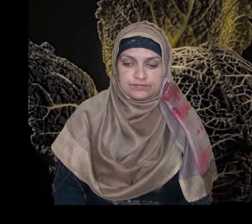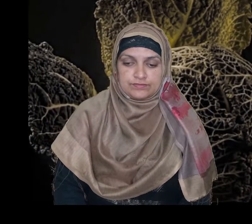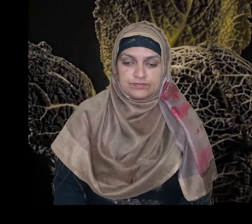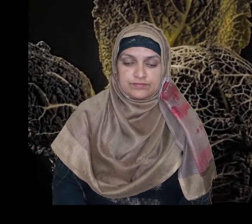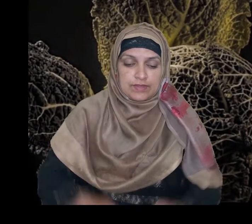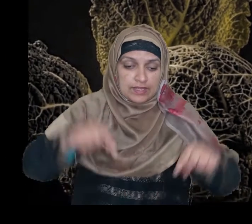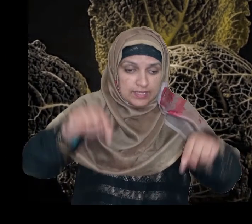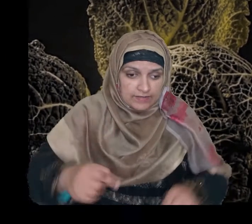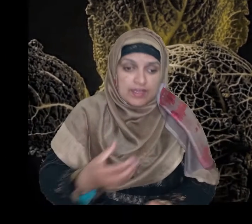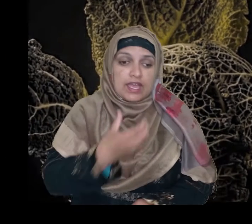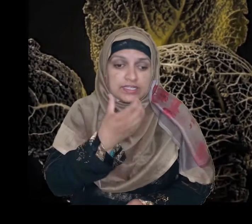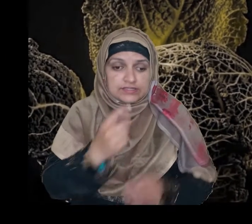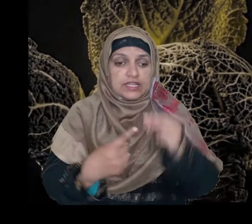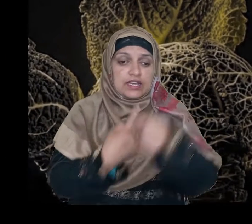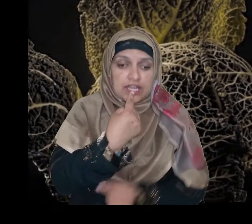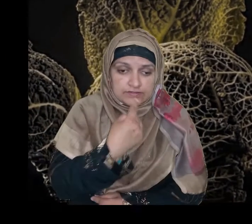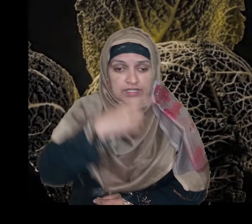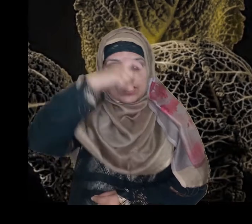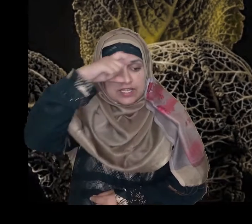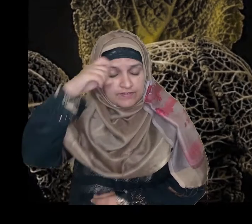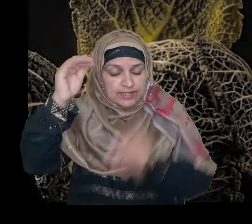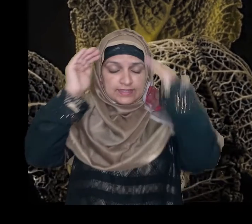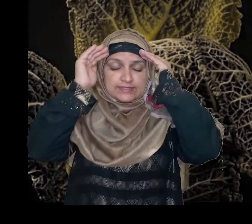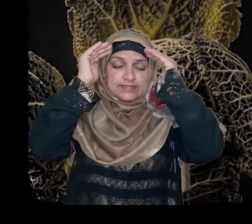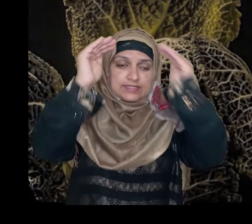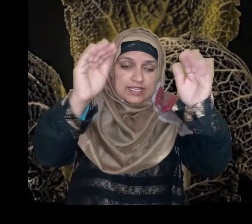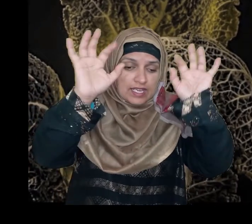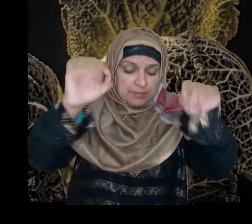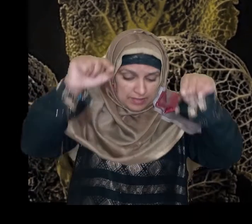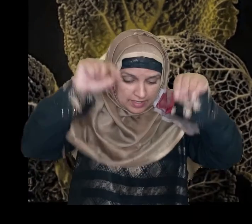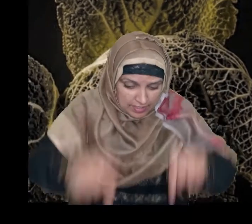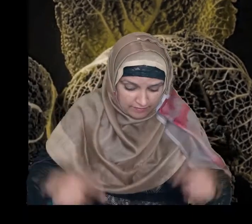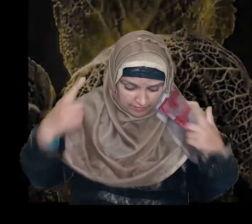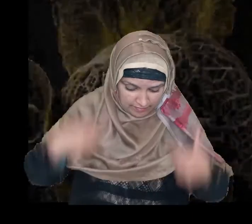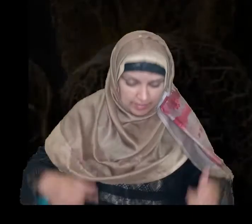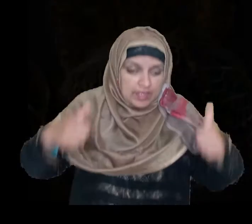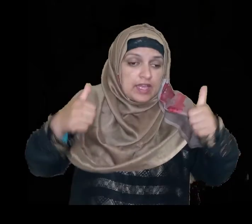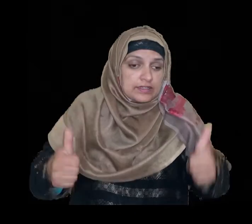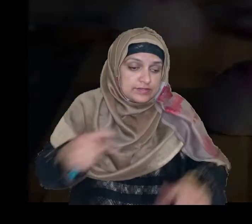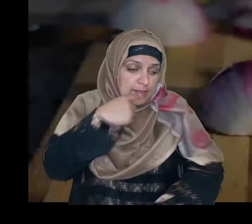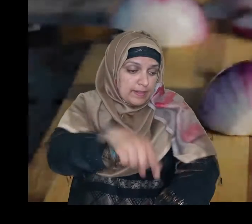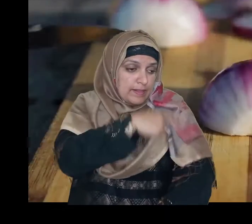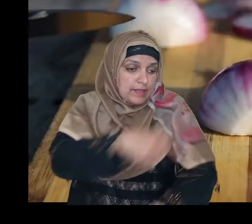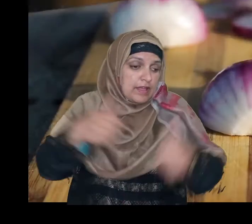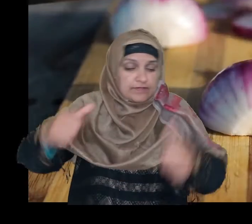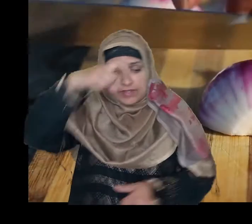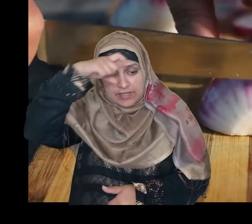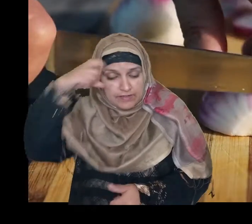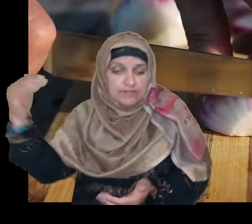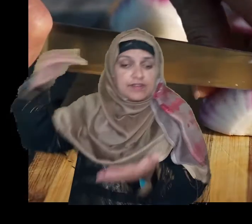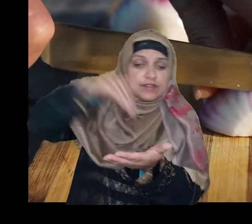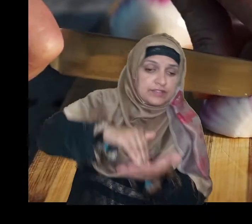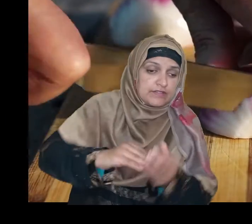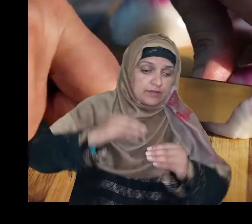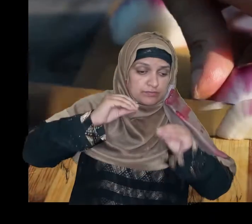इन सब्ज़ियों के इस्तेमाल से न सिर्फ गर्मियाँ सुकून से गुजारी जा सकती हैं बल्कि सेहत भी बढ़ाई जा सकती है। गर्मियों के आते ही मादनियात